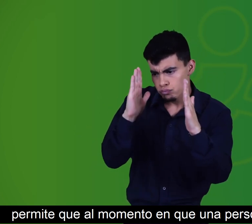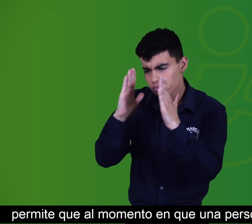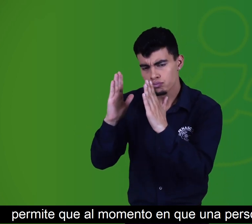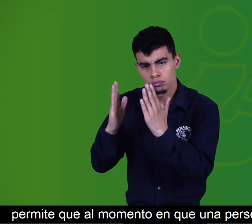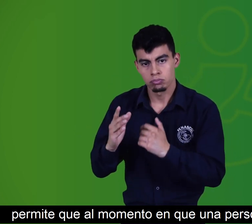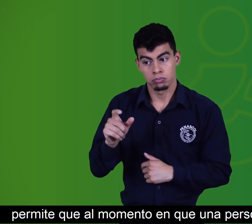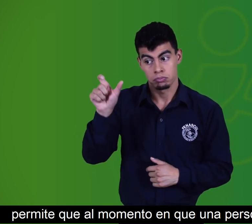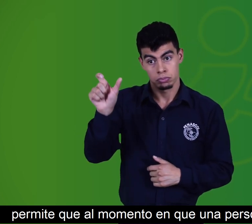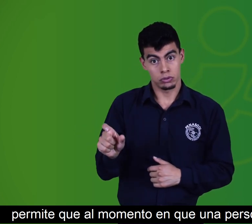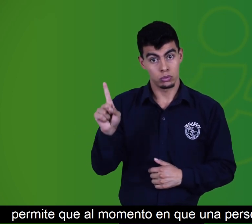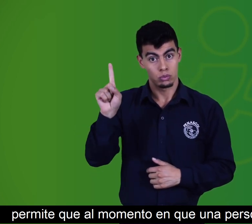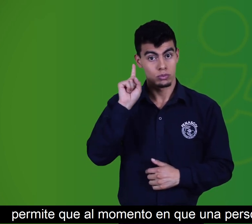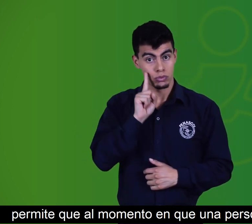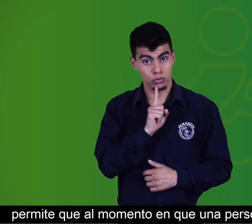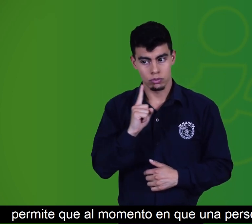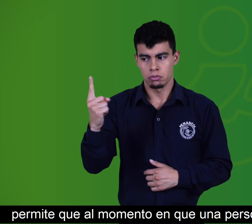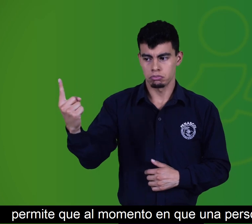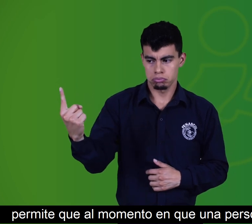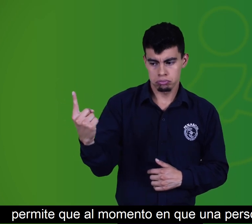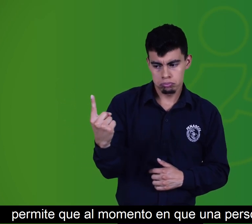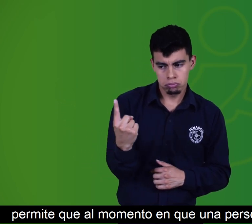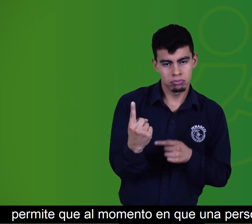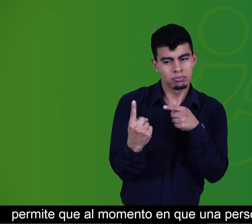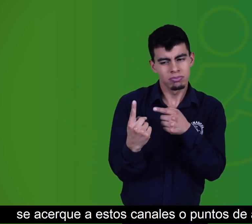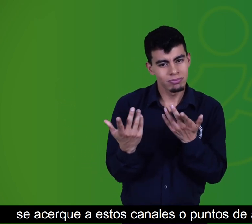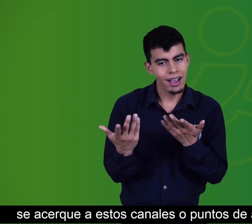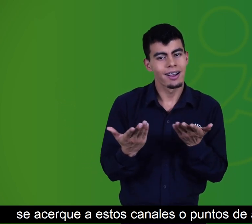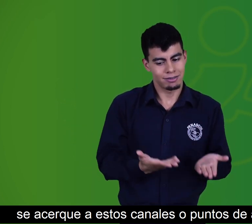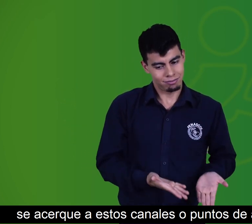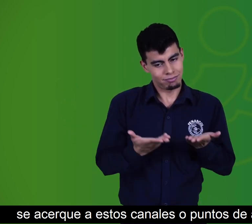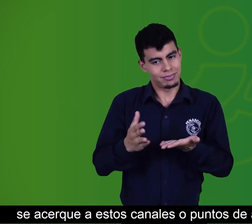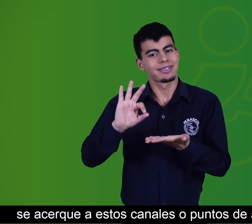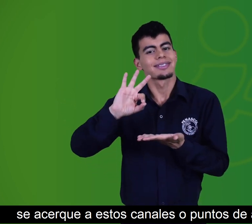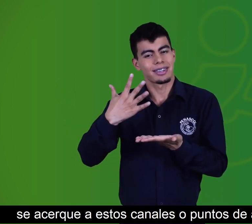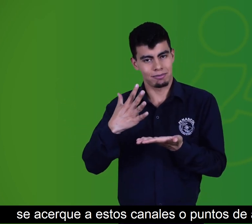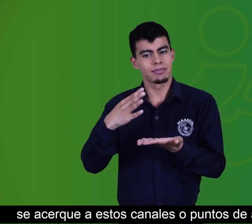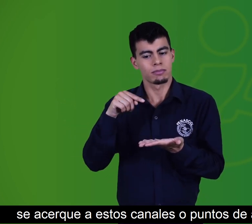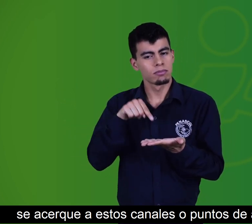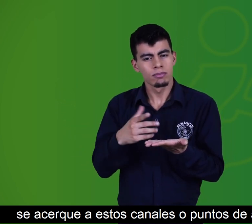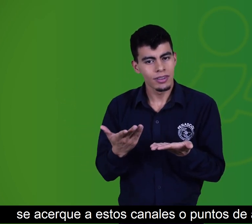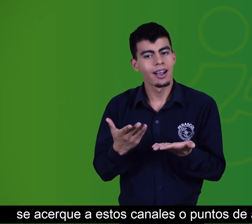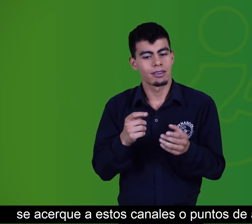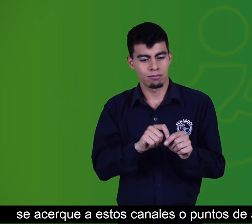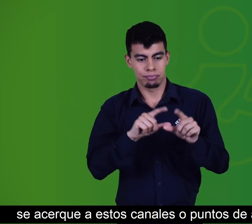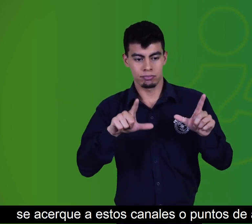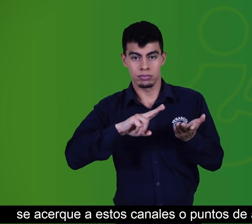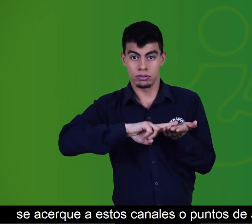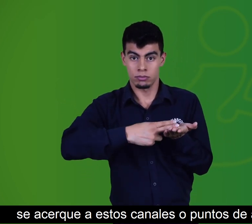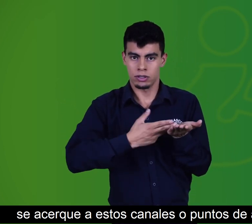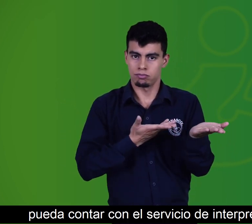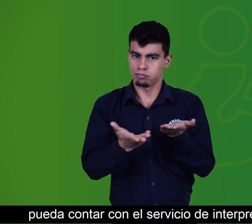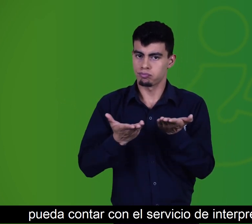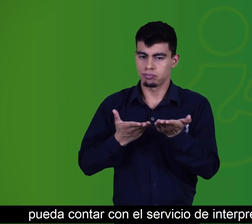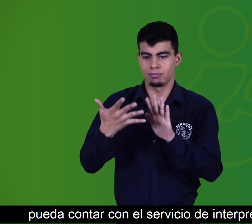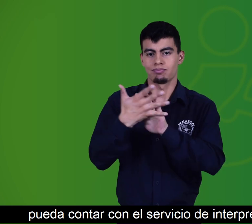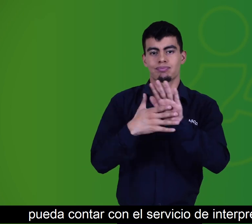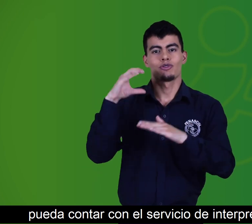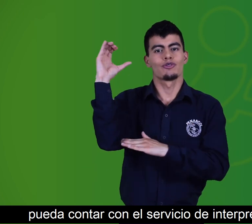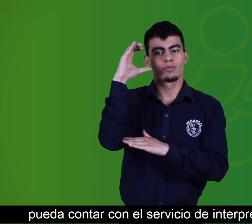Servir que al momento en que una persona sorda se acerque a estos canales o puntos de atención, pueda contar con el servicio de